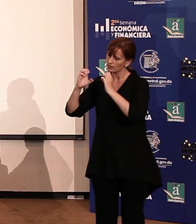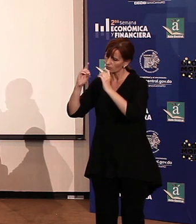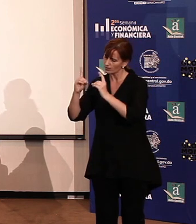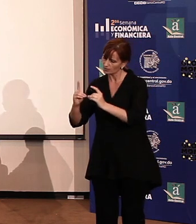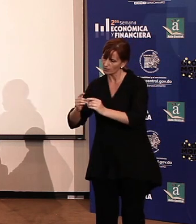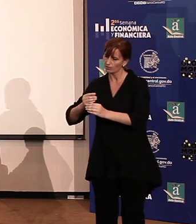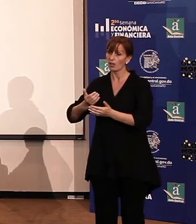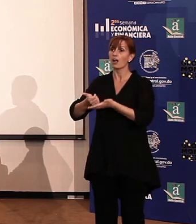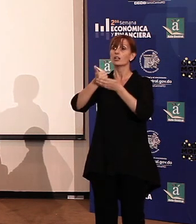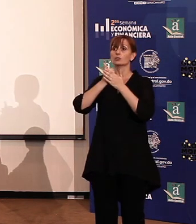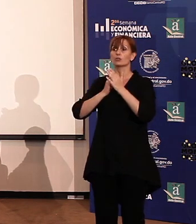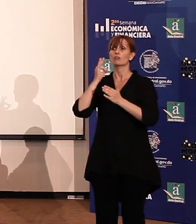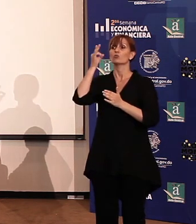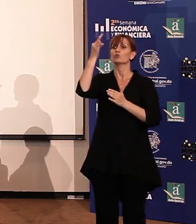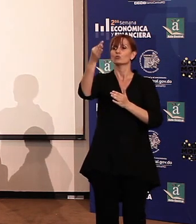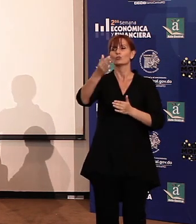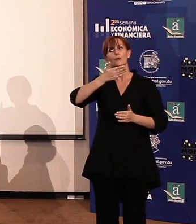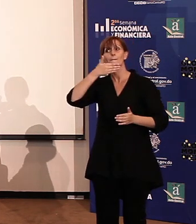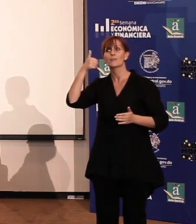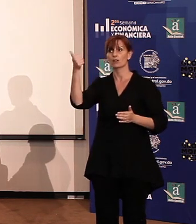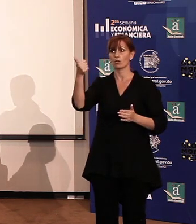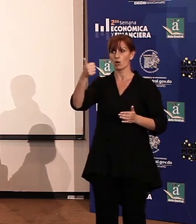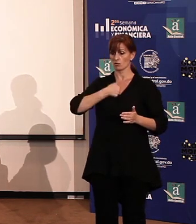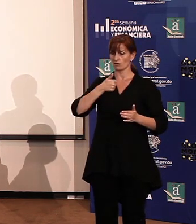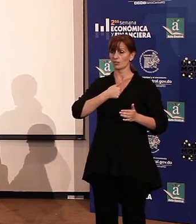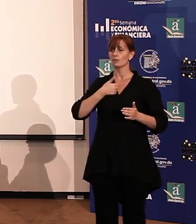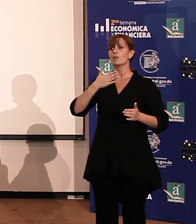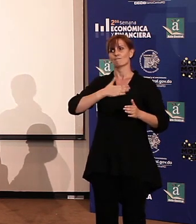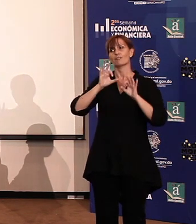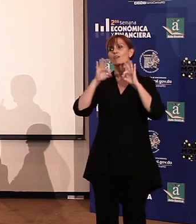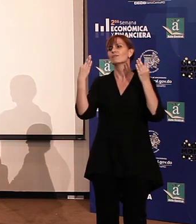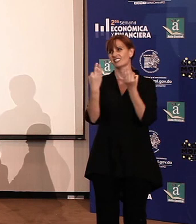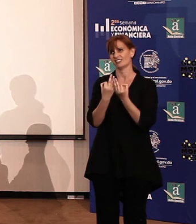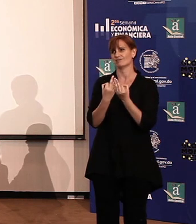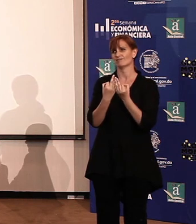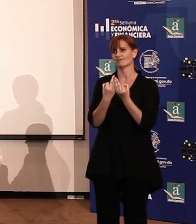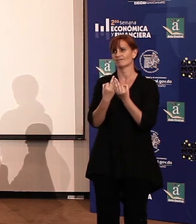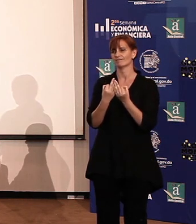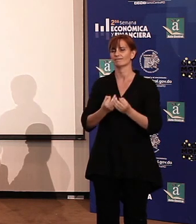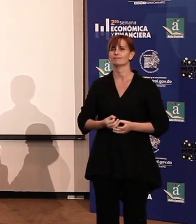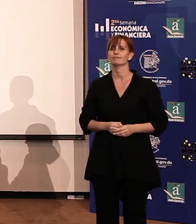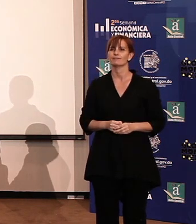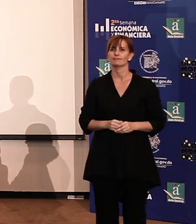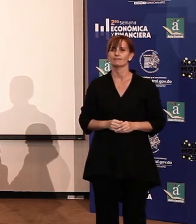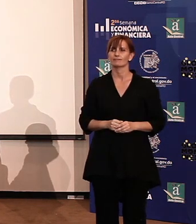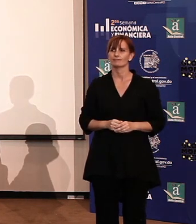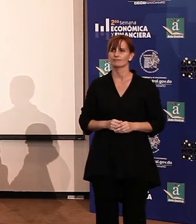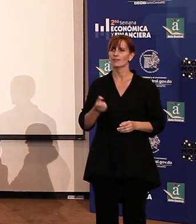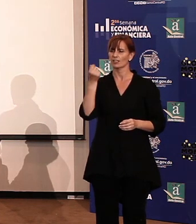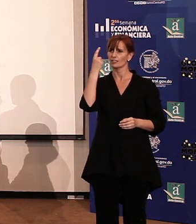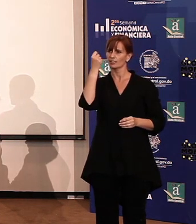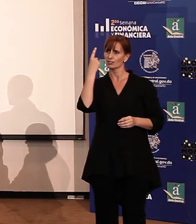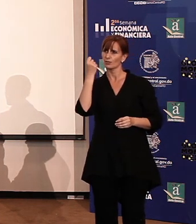mismos y para nuestras familias y claro que sí todas las no solamente las el sector